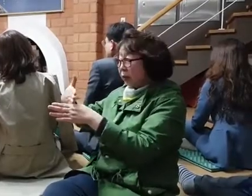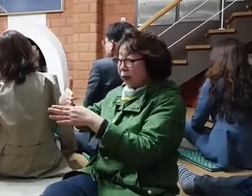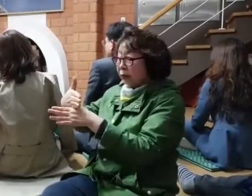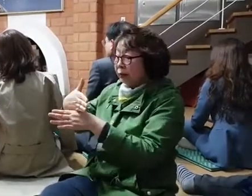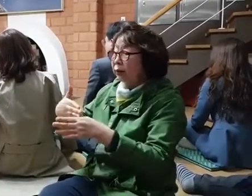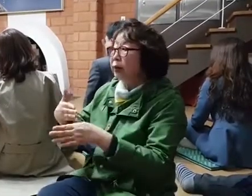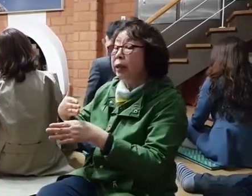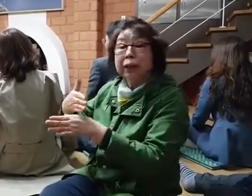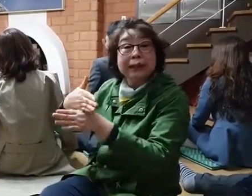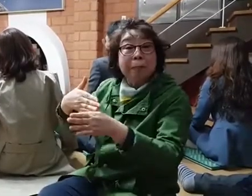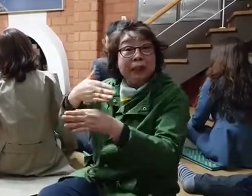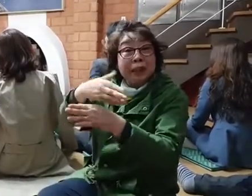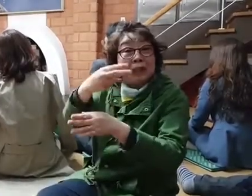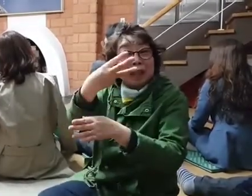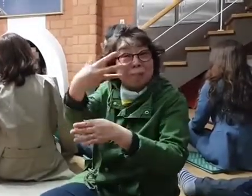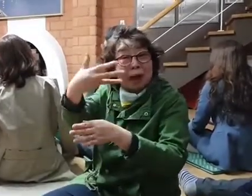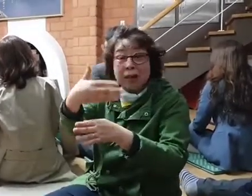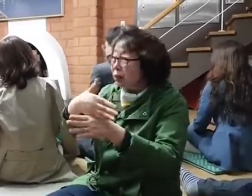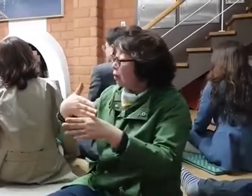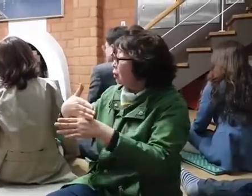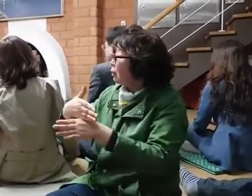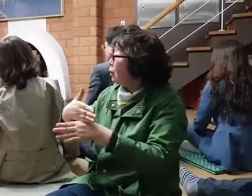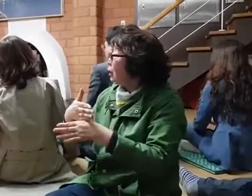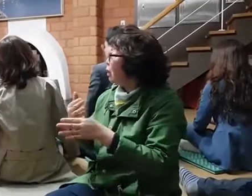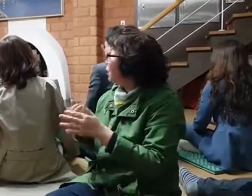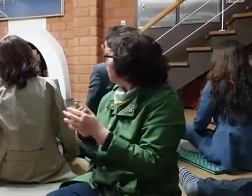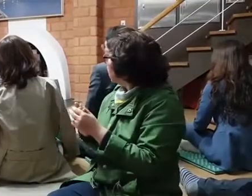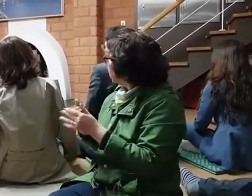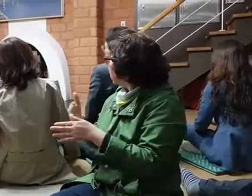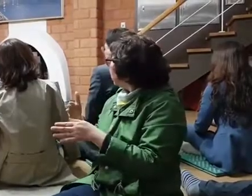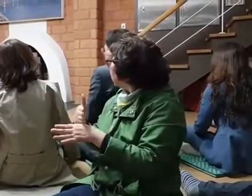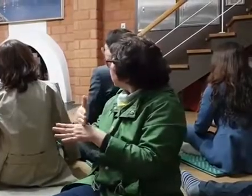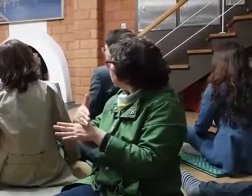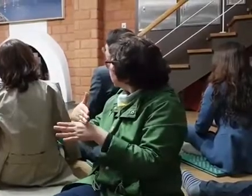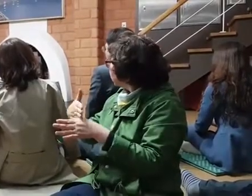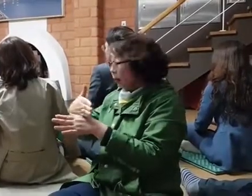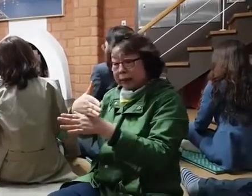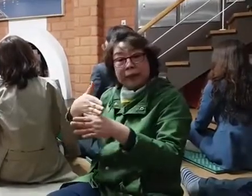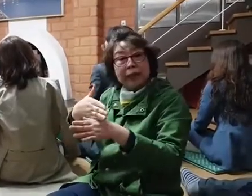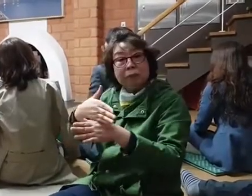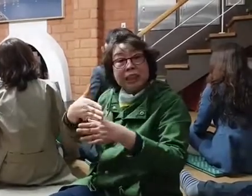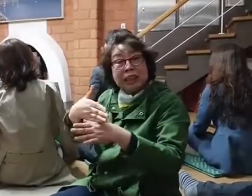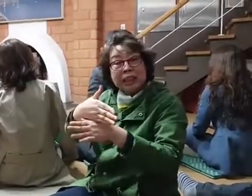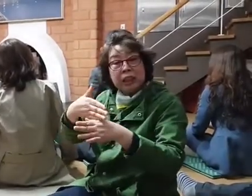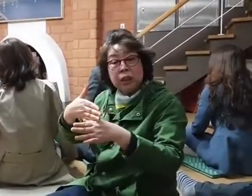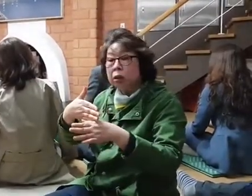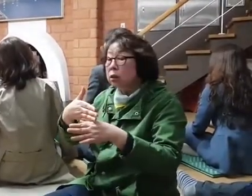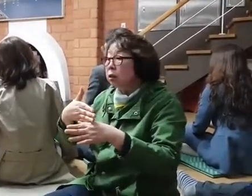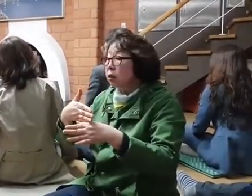뭐야 이거 38선 그 뭐라 그러나 그 GMP GMZ 그거